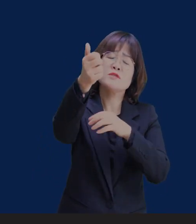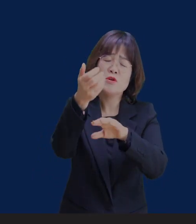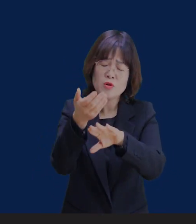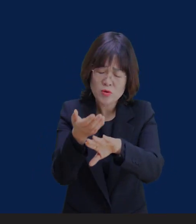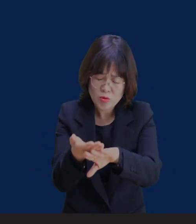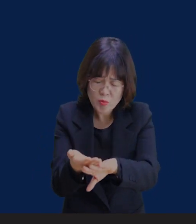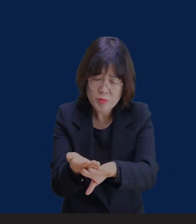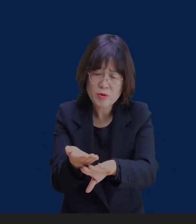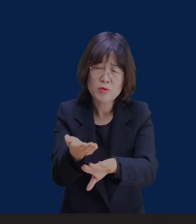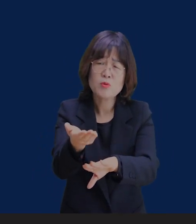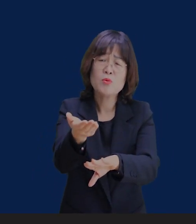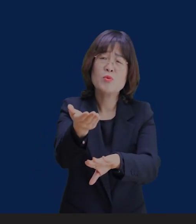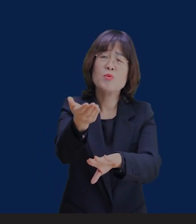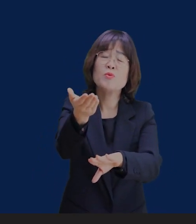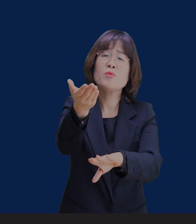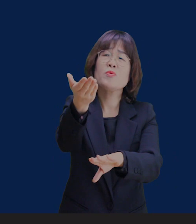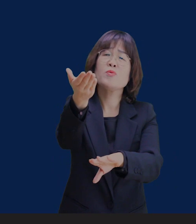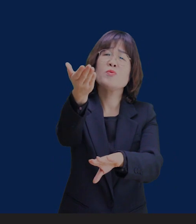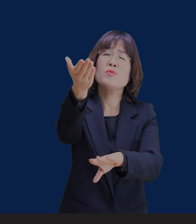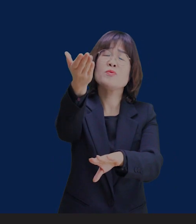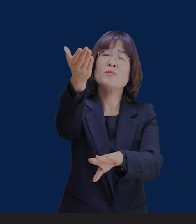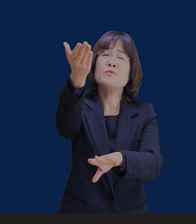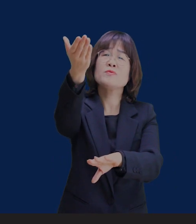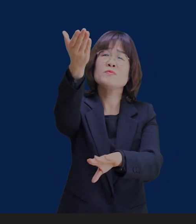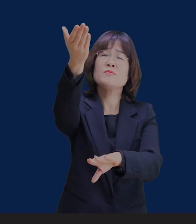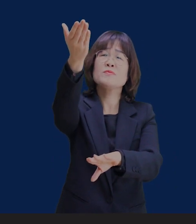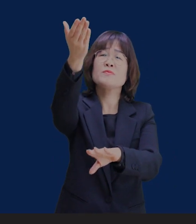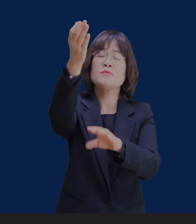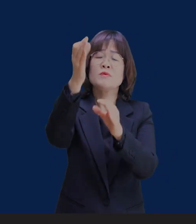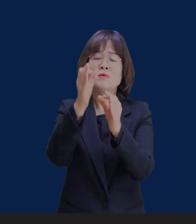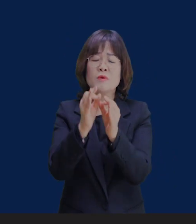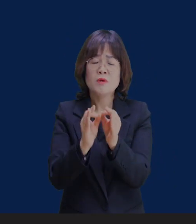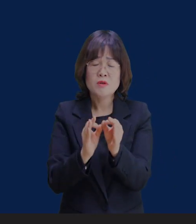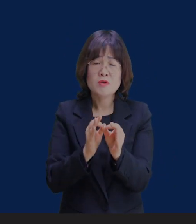내가 주를 높이고